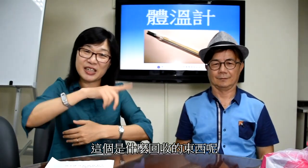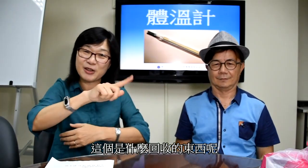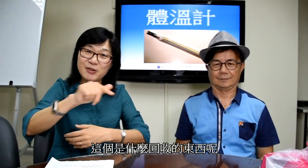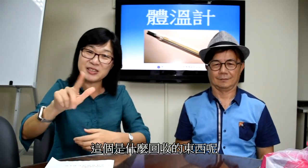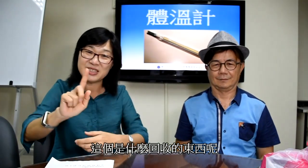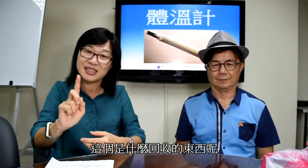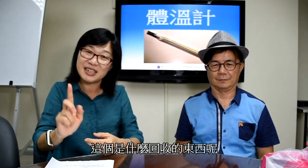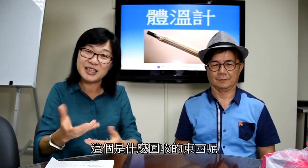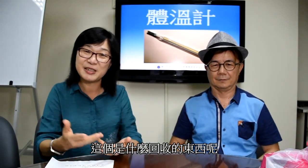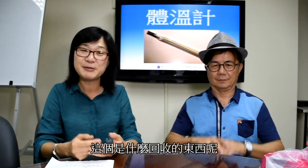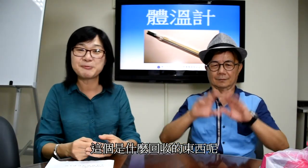东西呢？